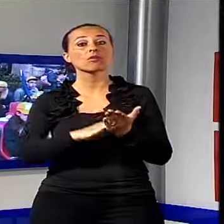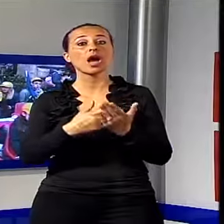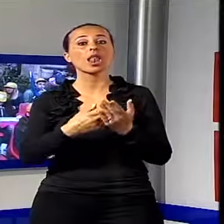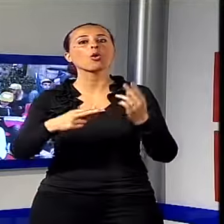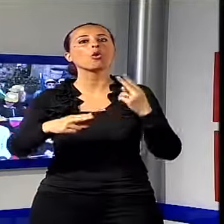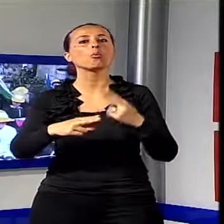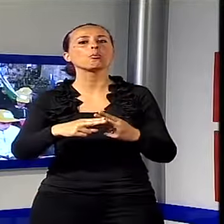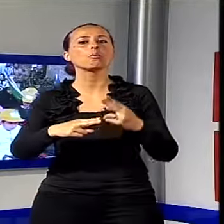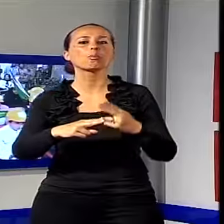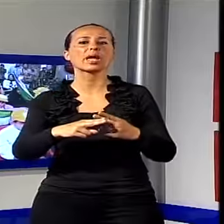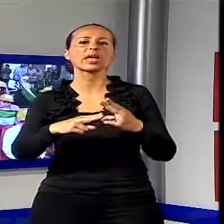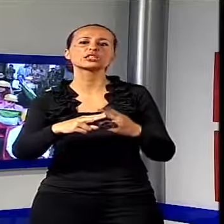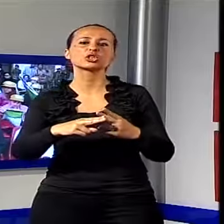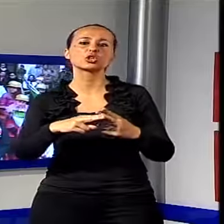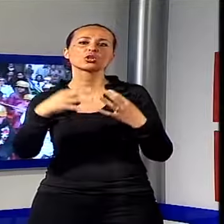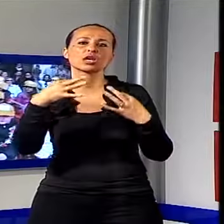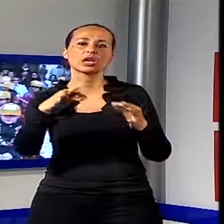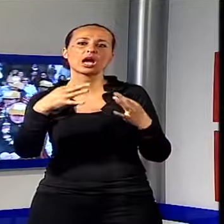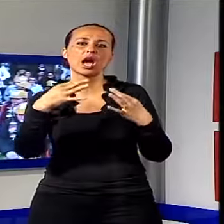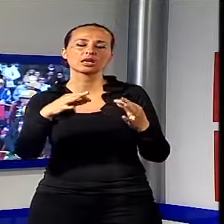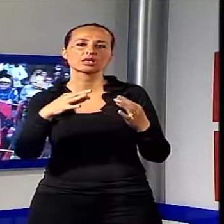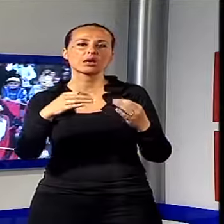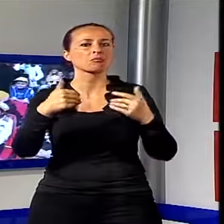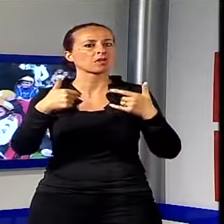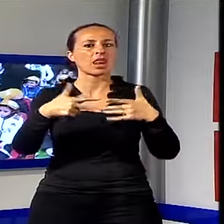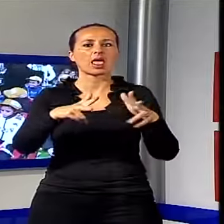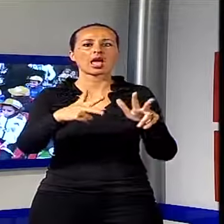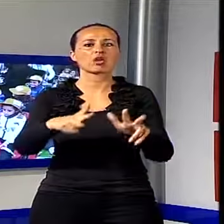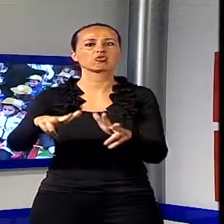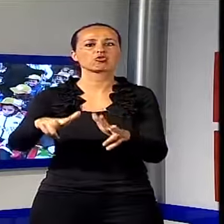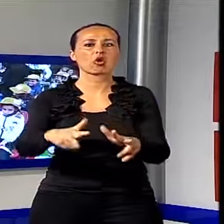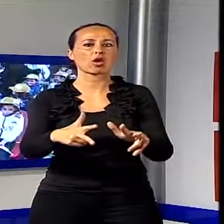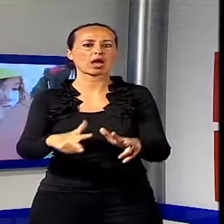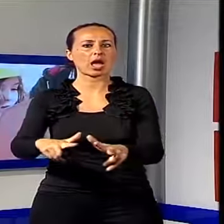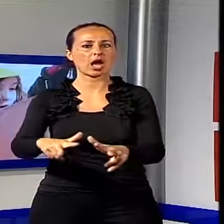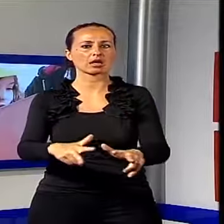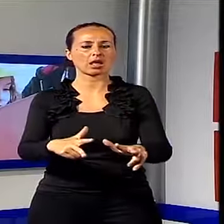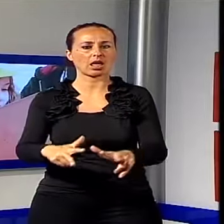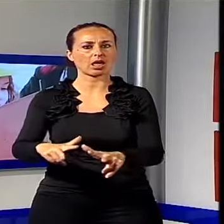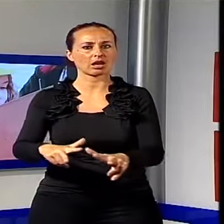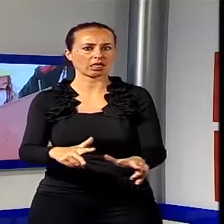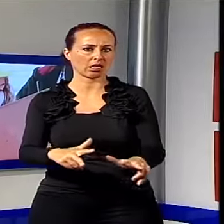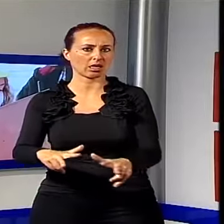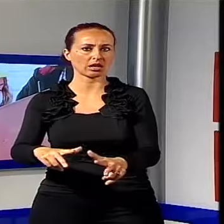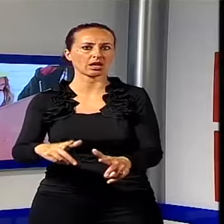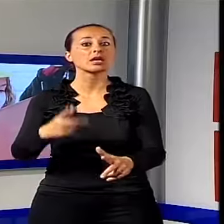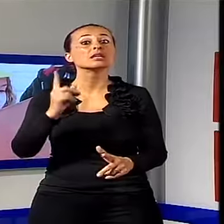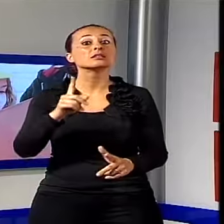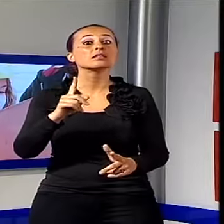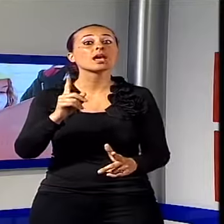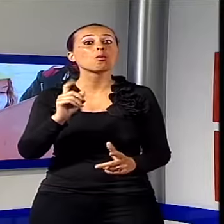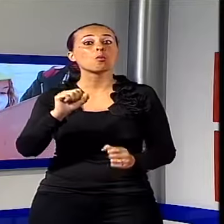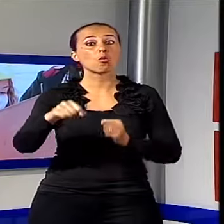lascio cadere e non si muove. Perché si muove bisogna ogni giorno